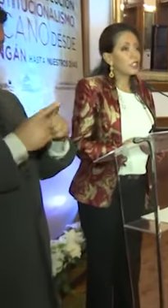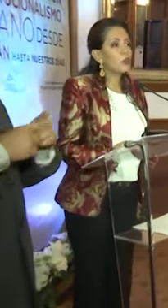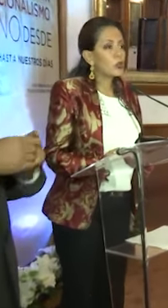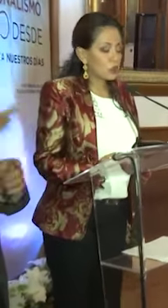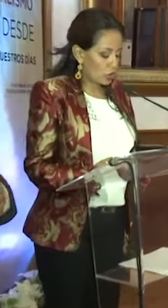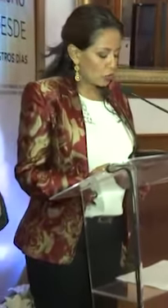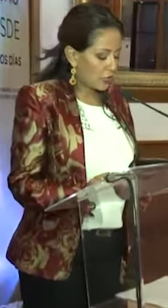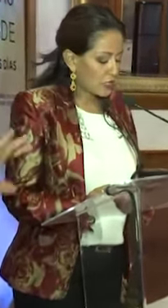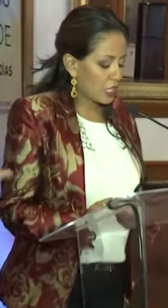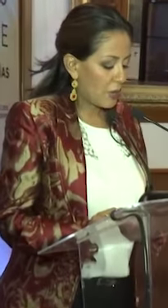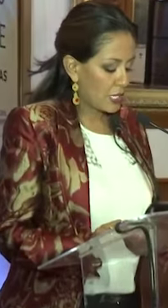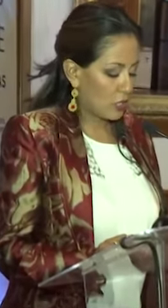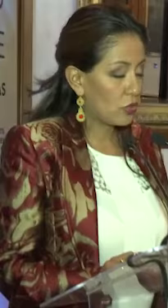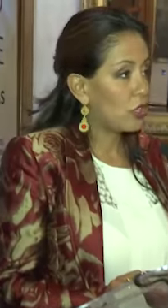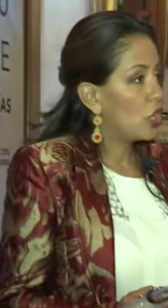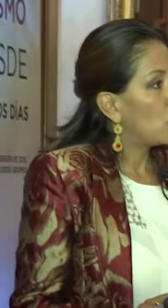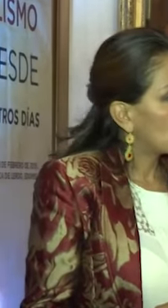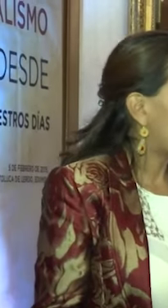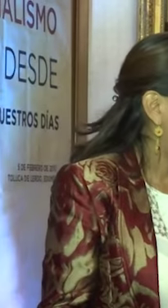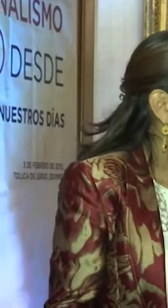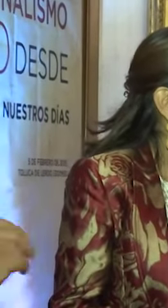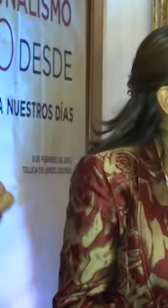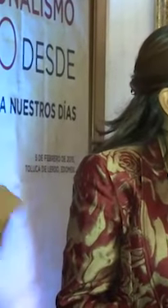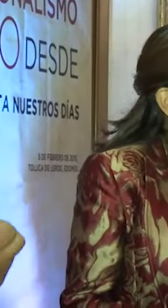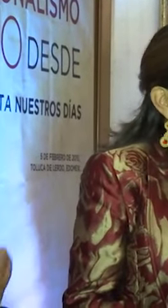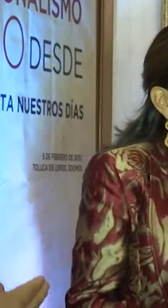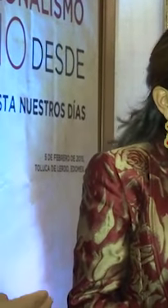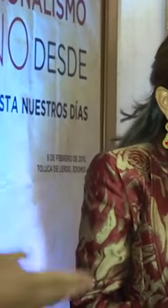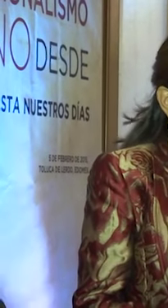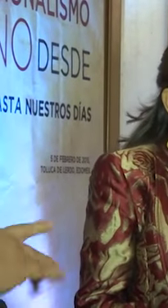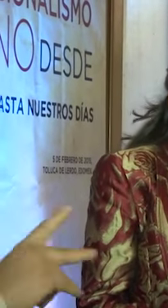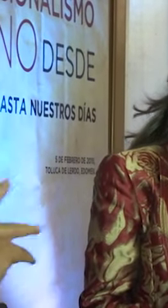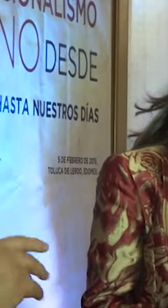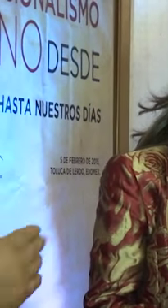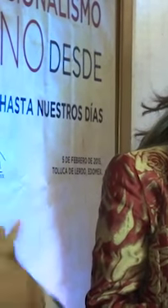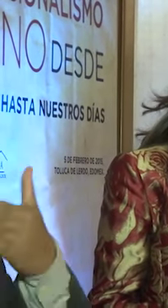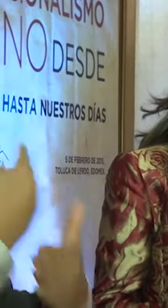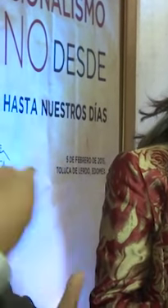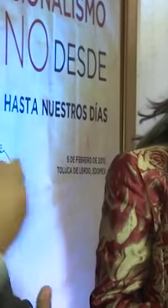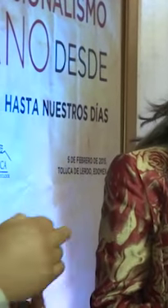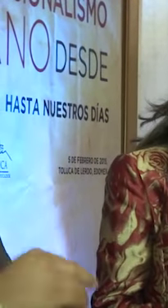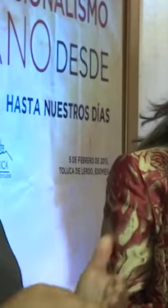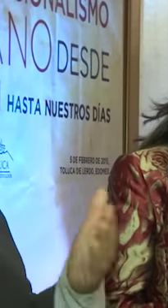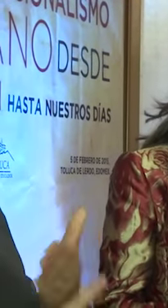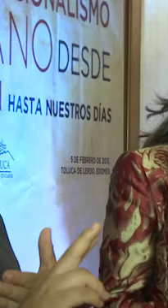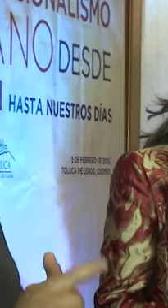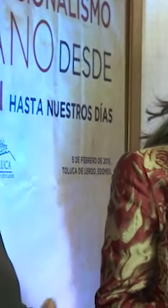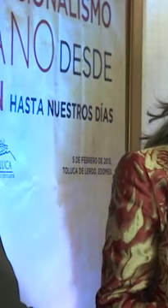si fue advertido por los constituyentes de Chilpancingo. No será hasta, como lo sabemos todos, hasta la época de la Reforma, que